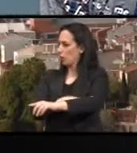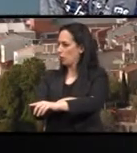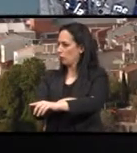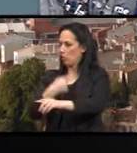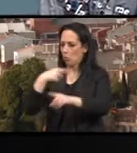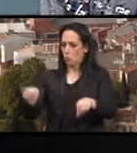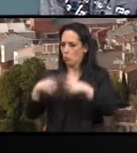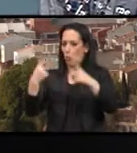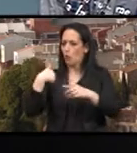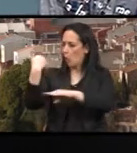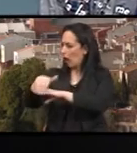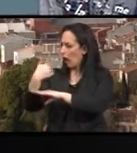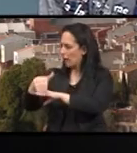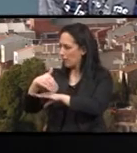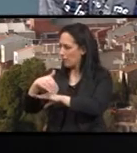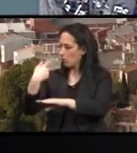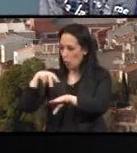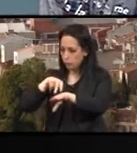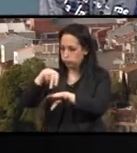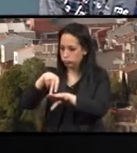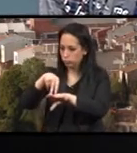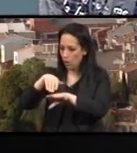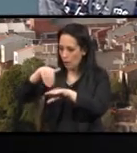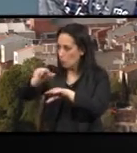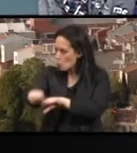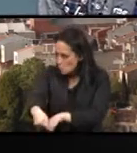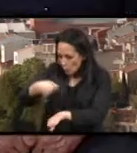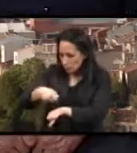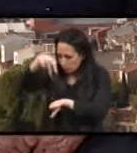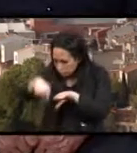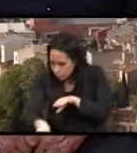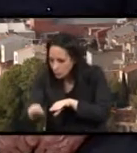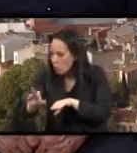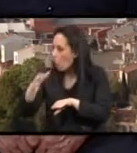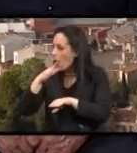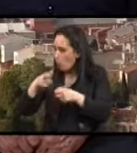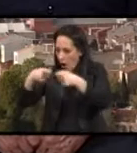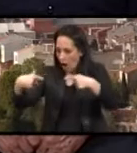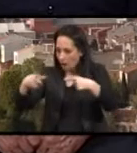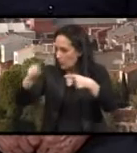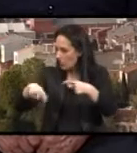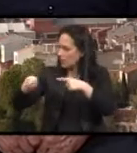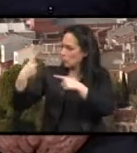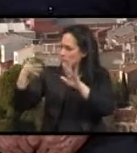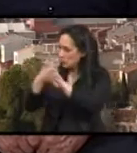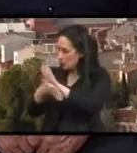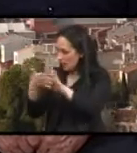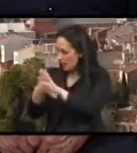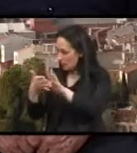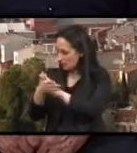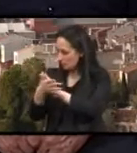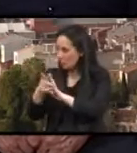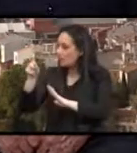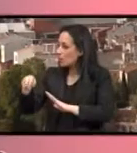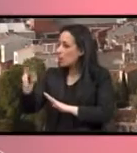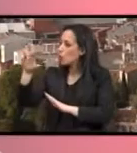doncs, des de forats, t'has trobat a bassals, t'has trobat a tot una miqueta, que ens explicaràs. Aquests problemes potser també la Roser. La Roser fa 3 anys que